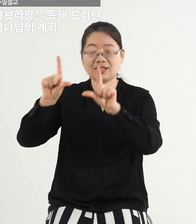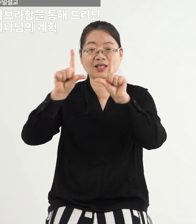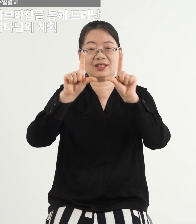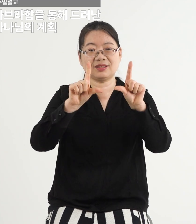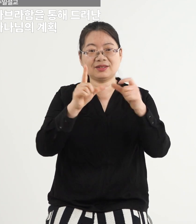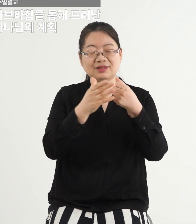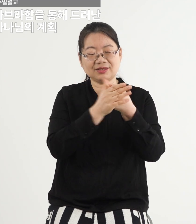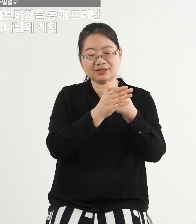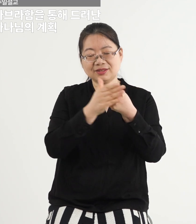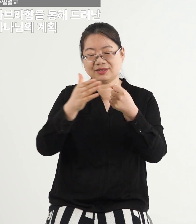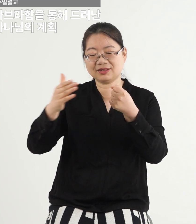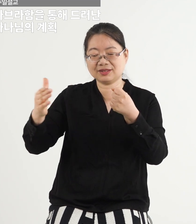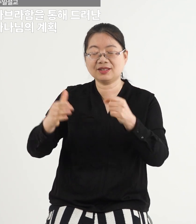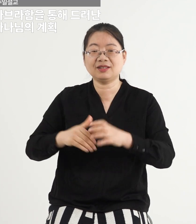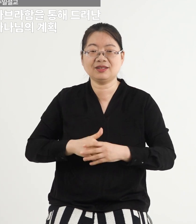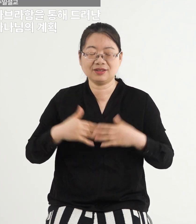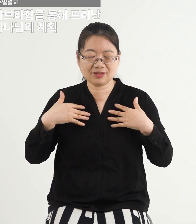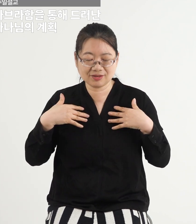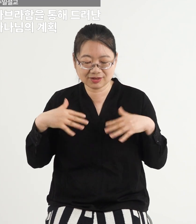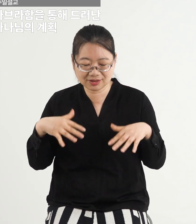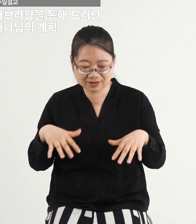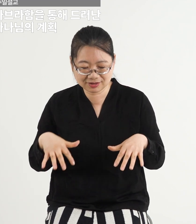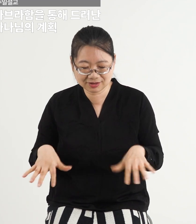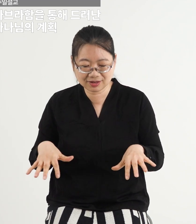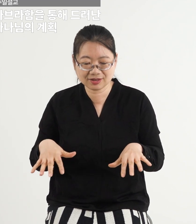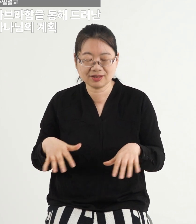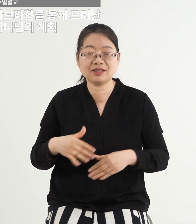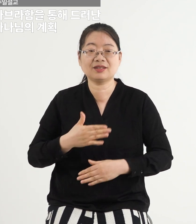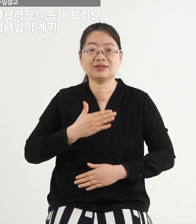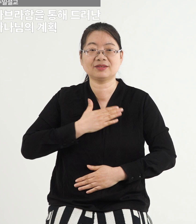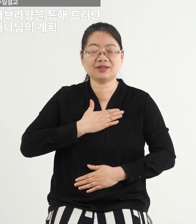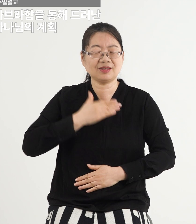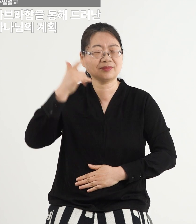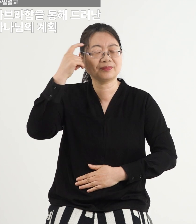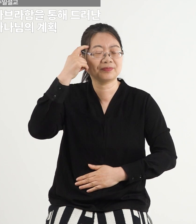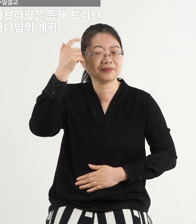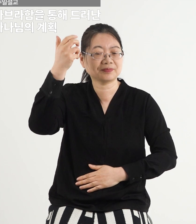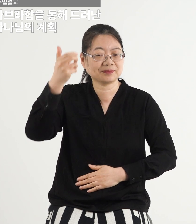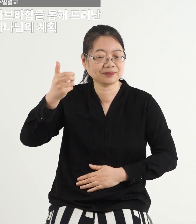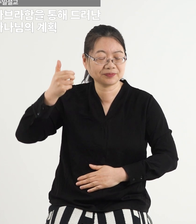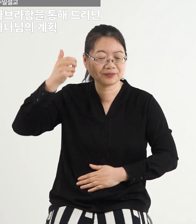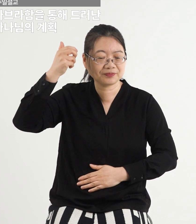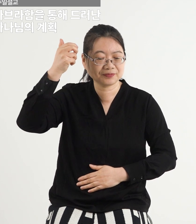순종하며 살리니 우리는 연약합니다.